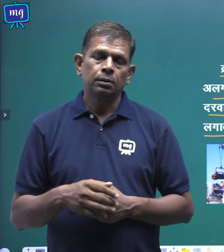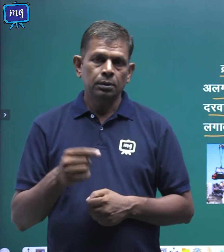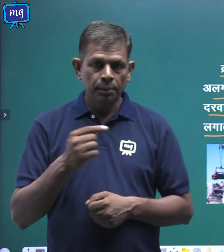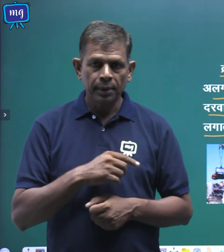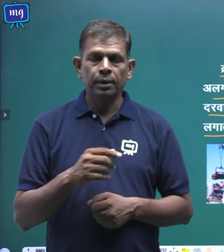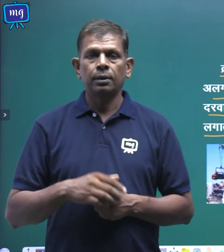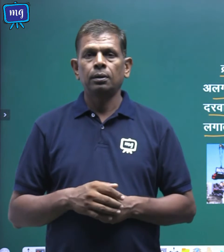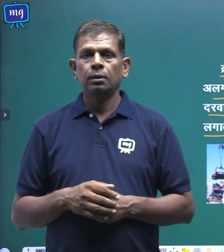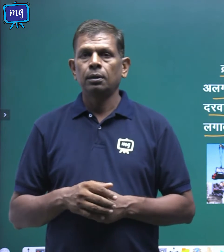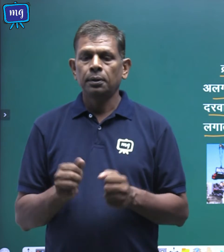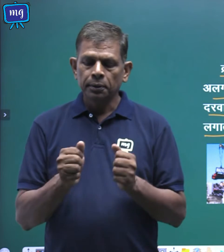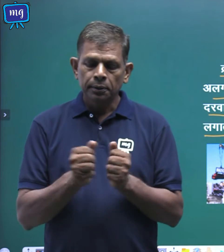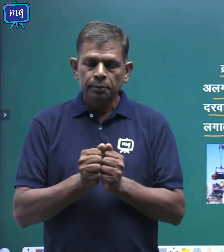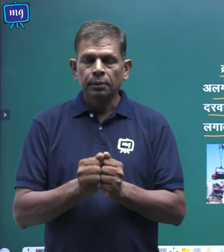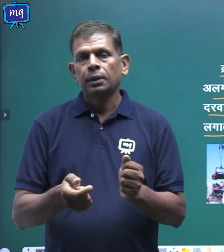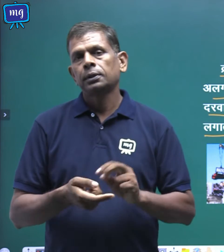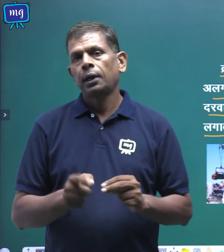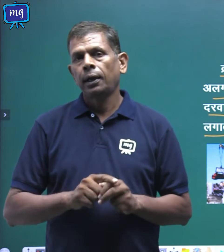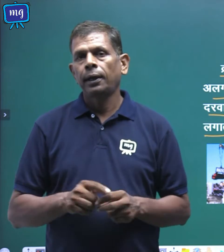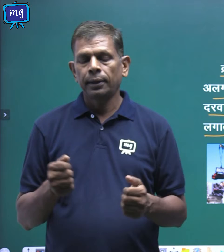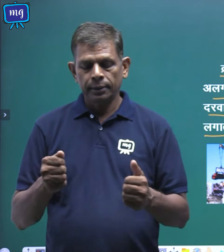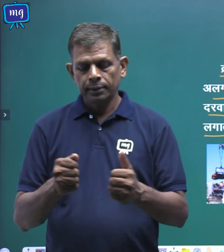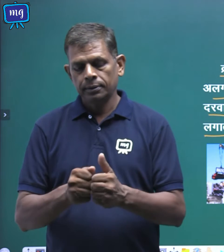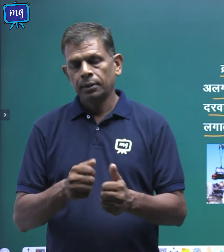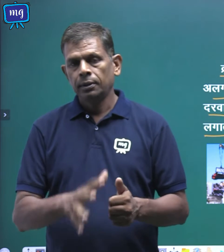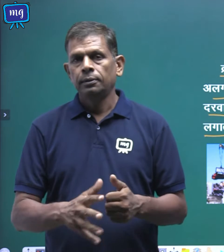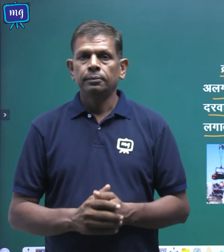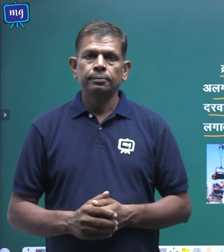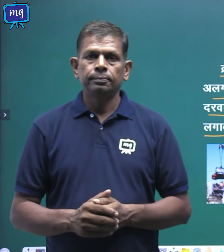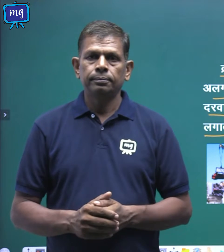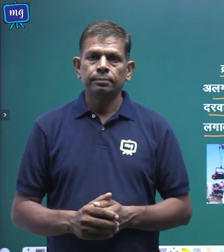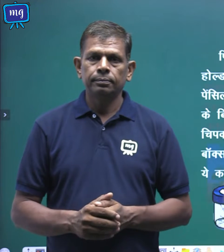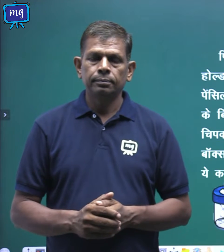ये भी चुंबक से ही चिपकते हैं।